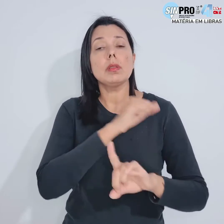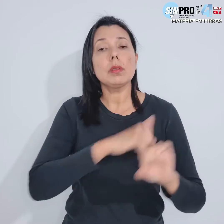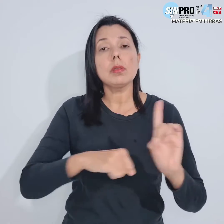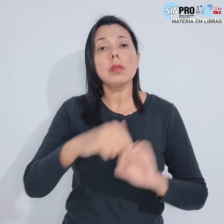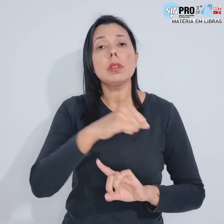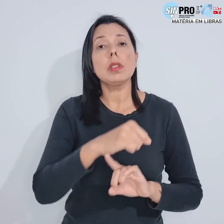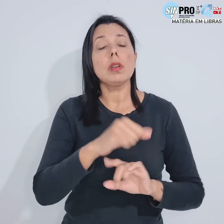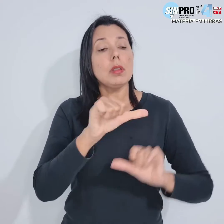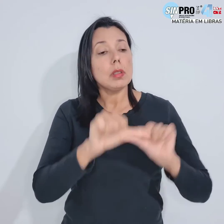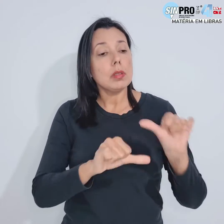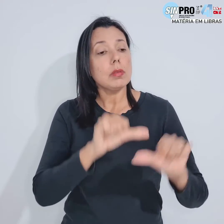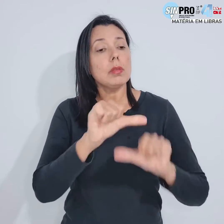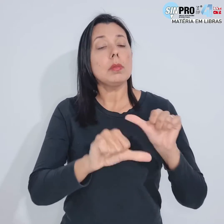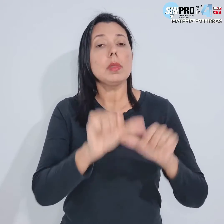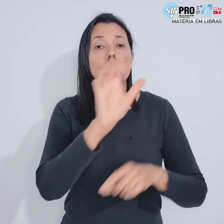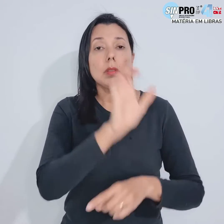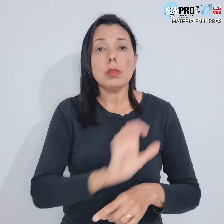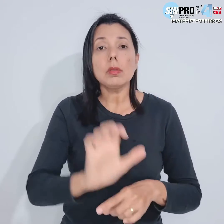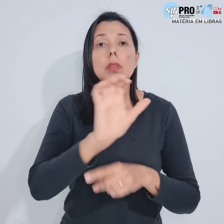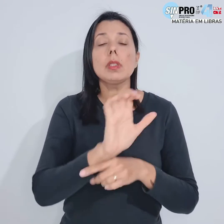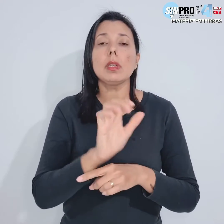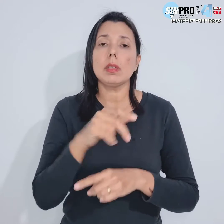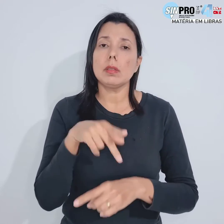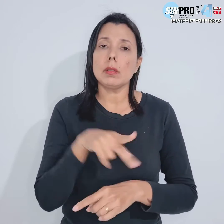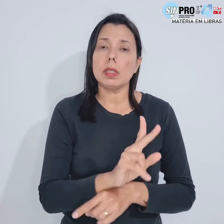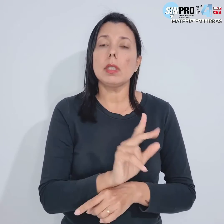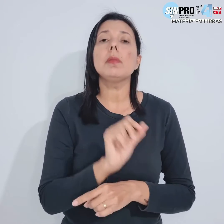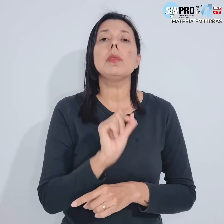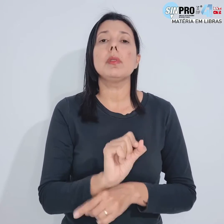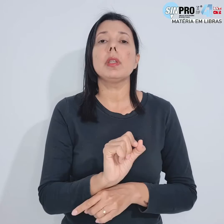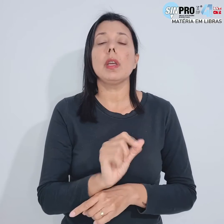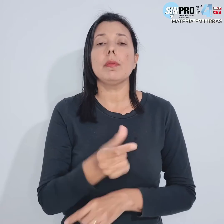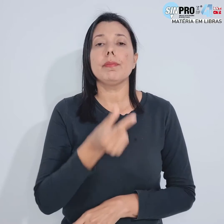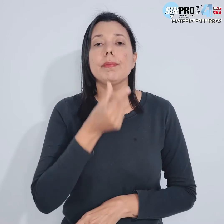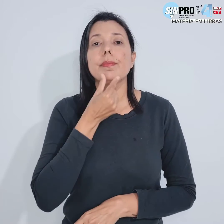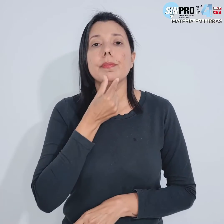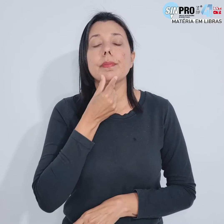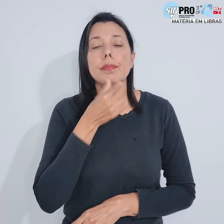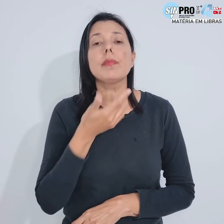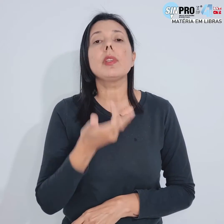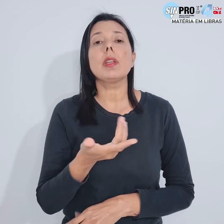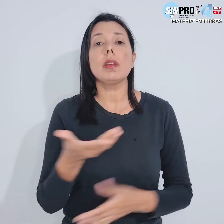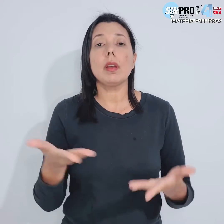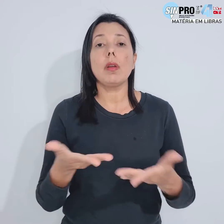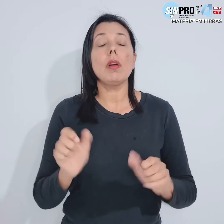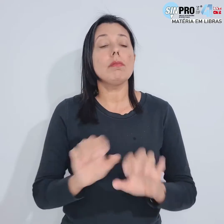social, tornando o Estado cada vez mais neoliberal. Neste